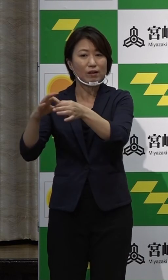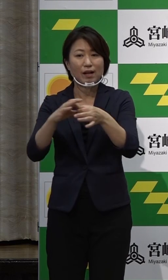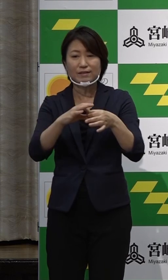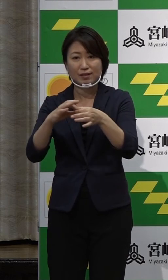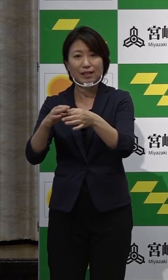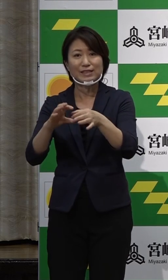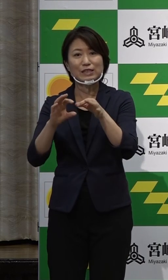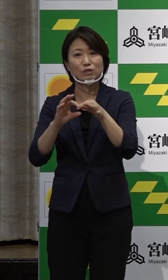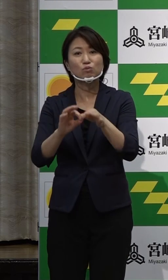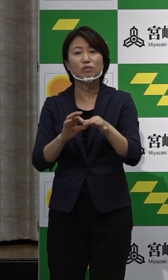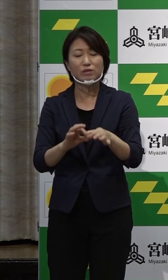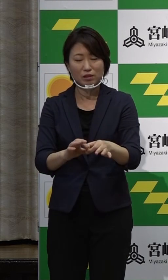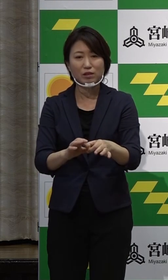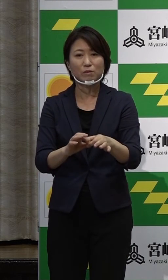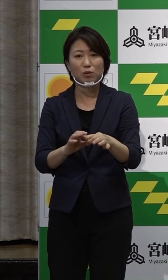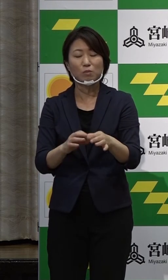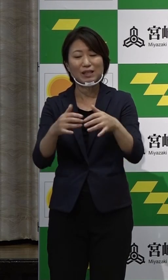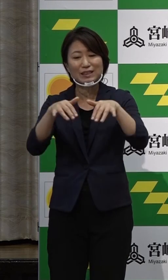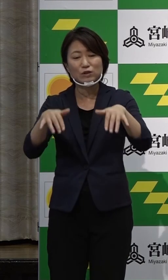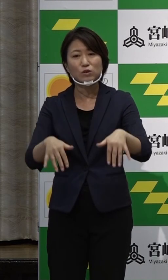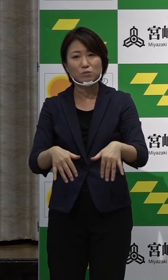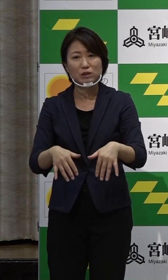組みというものをしっかりと考えていきたいと思